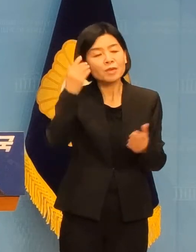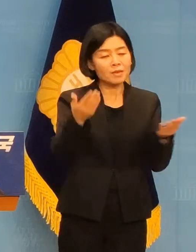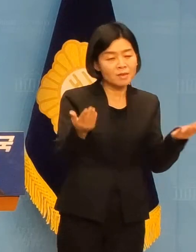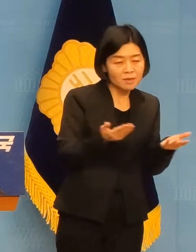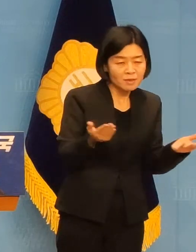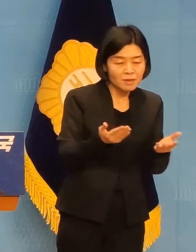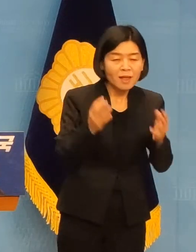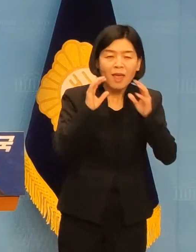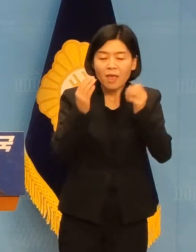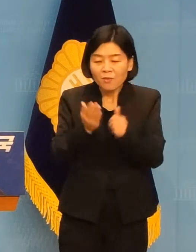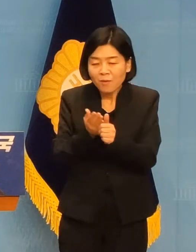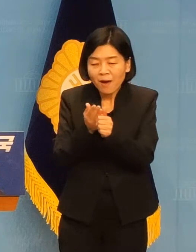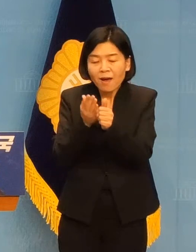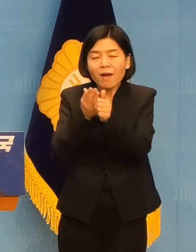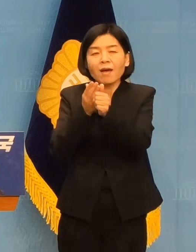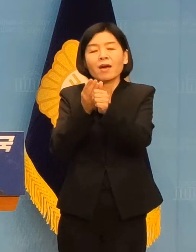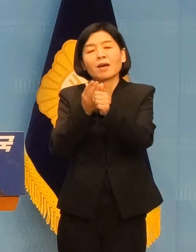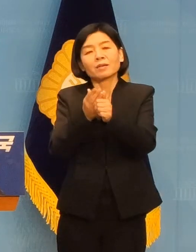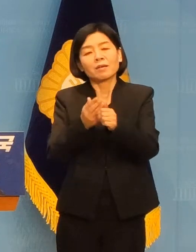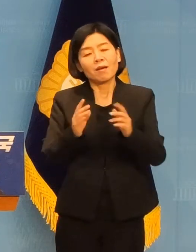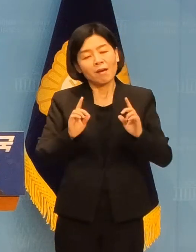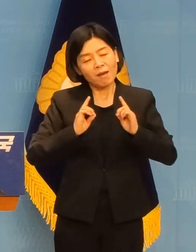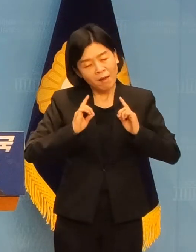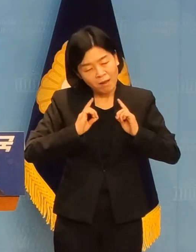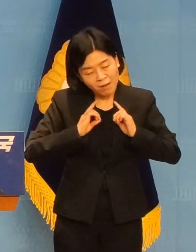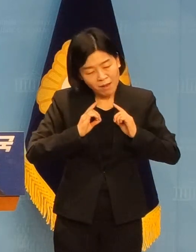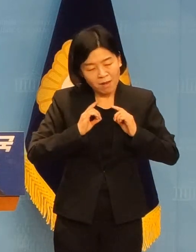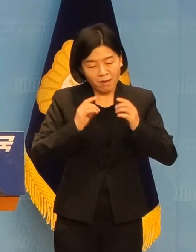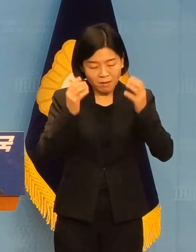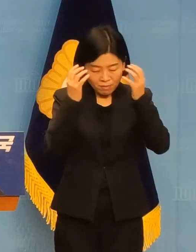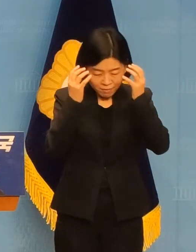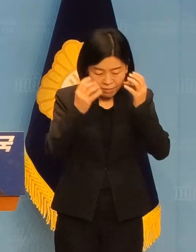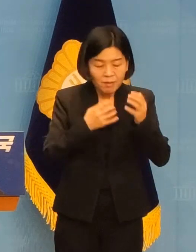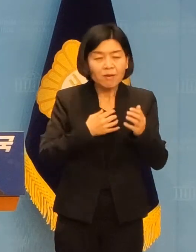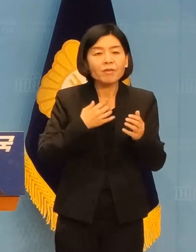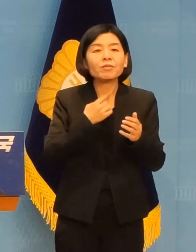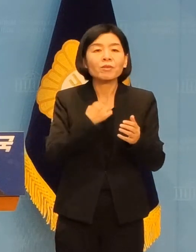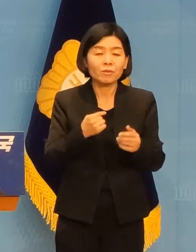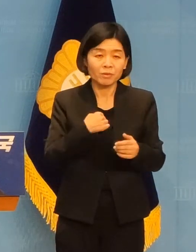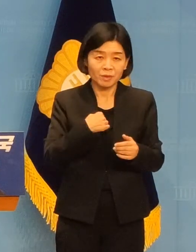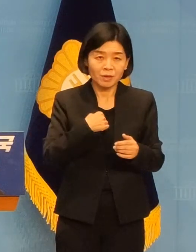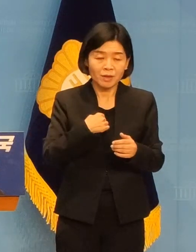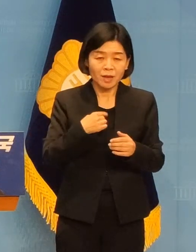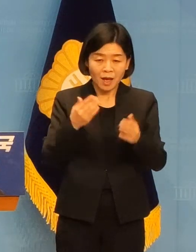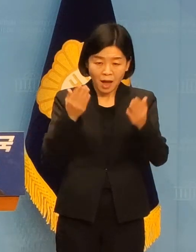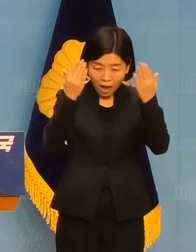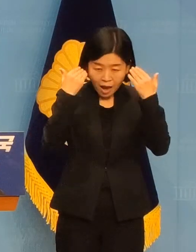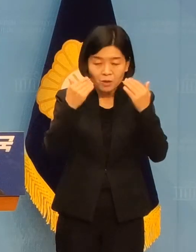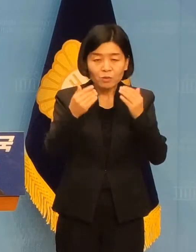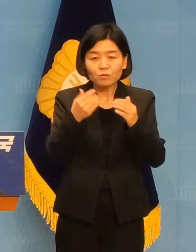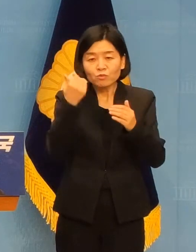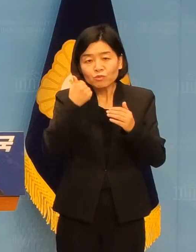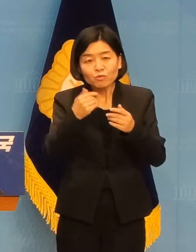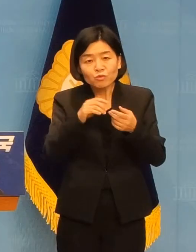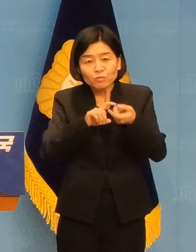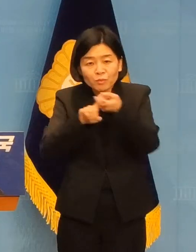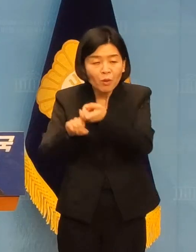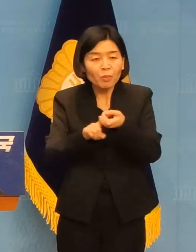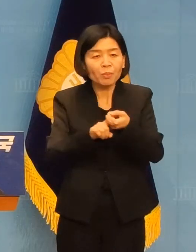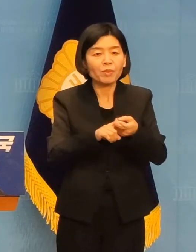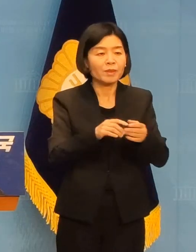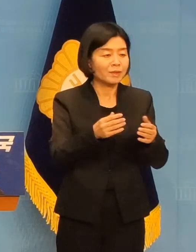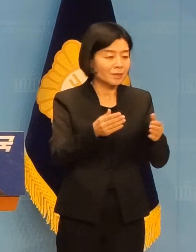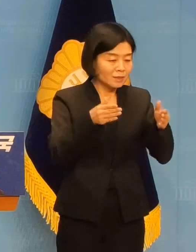함께 감당해야 했던 워킹맘, 학연도 지원도 없이 홀로 정치의 길을